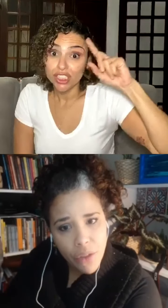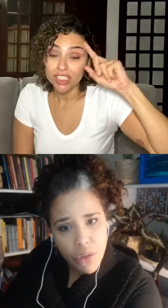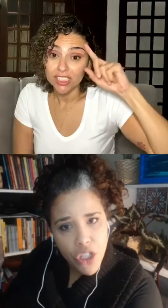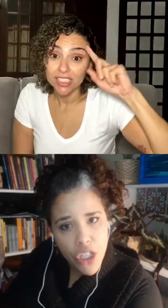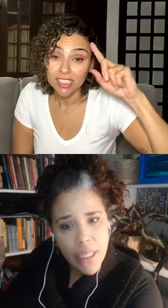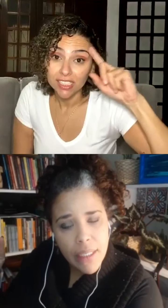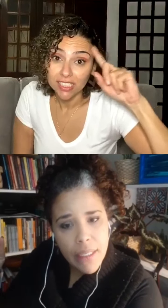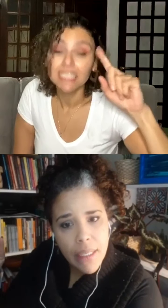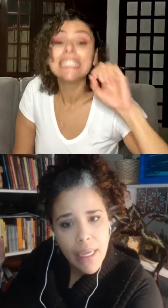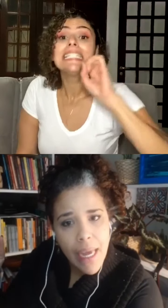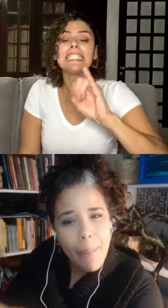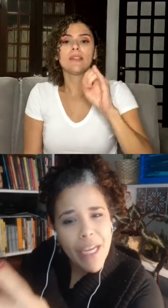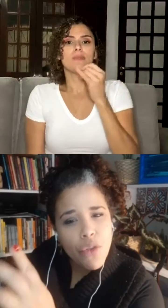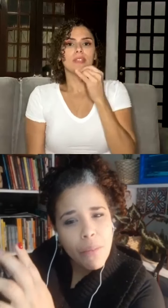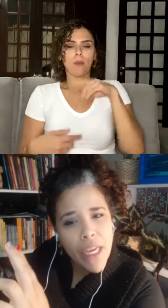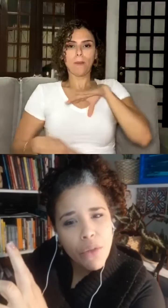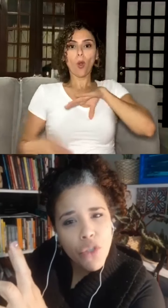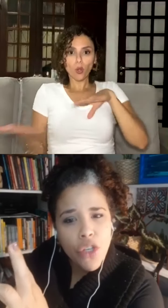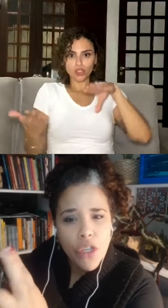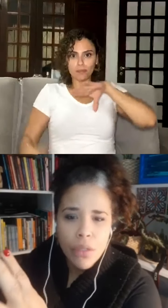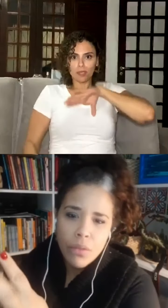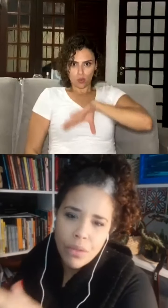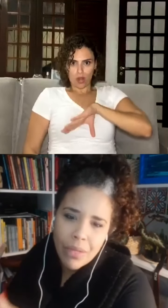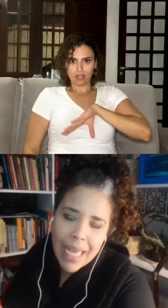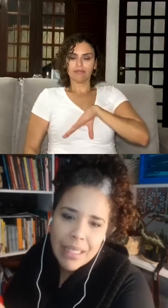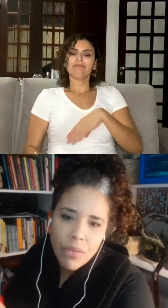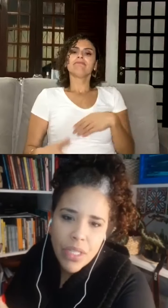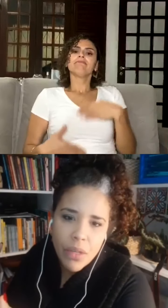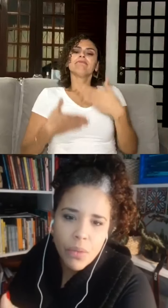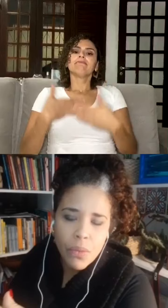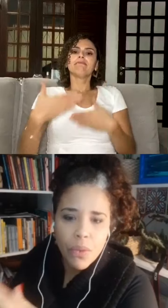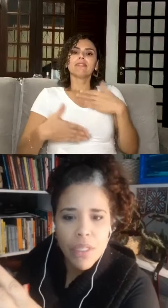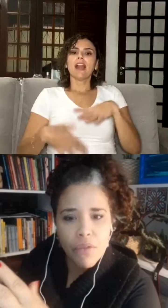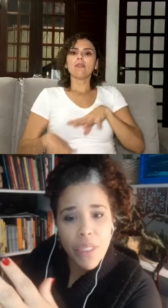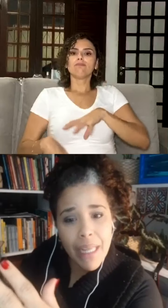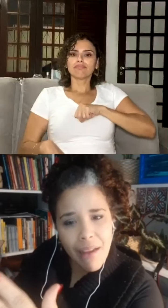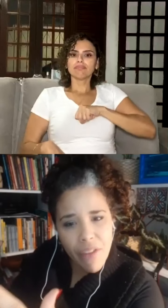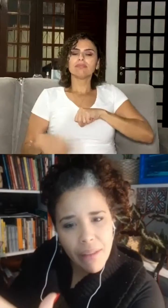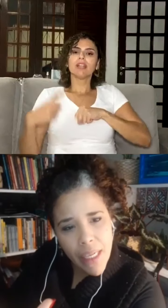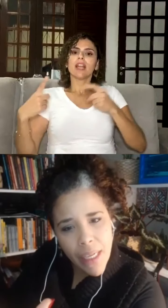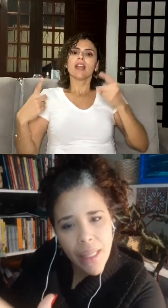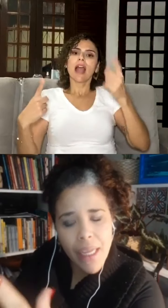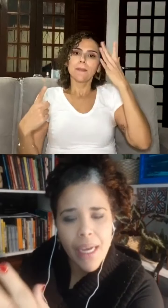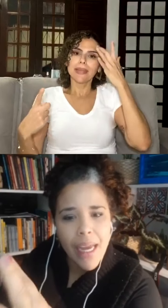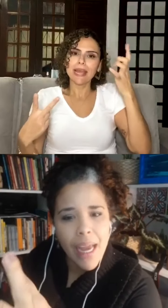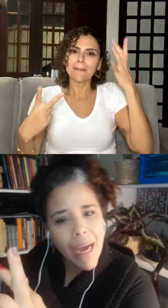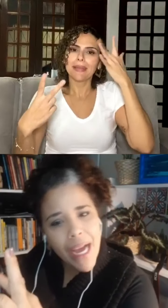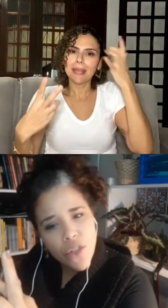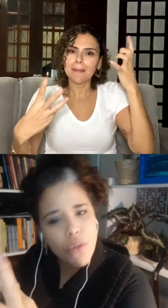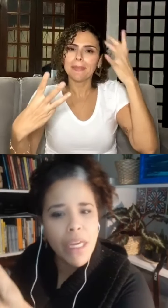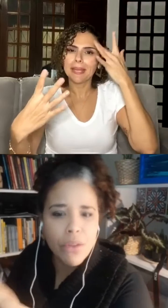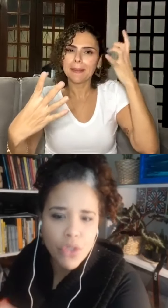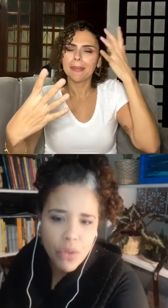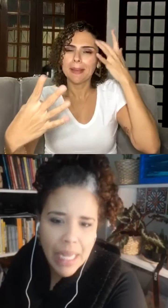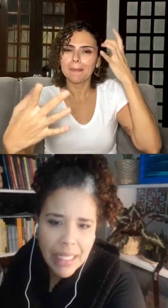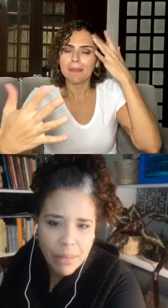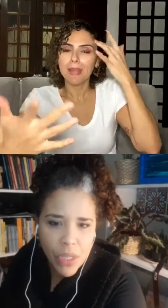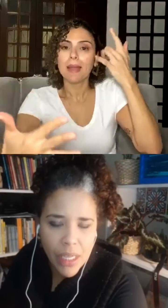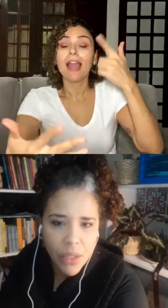24 dias, é mais ou menos no 12º. Se você leva 30, é mais ou menos